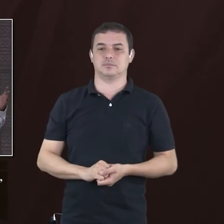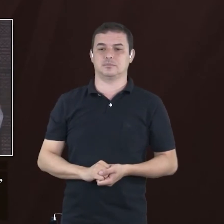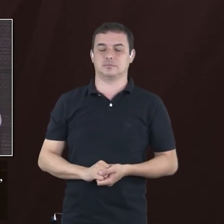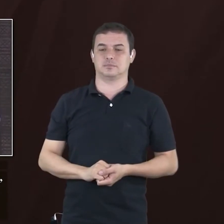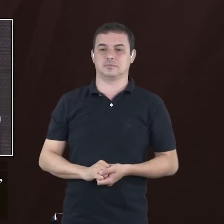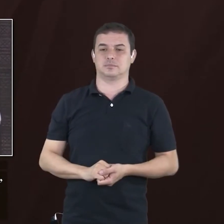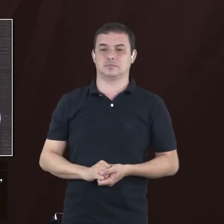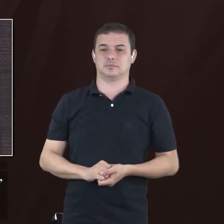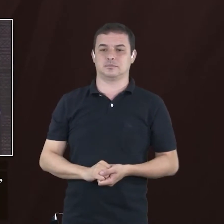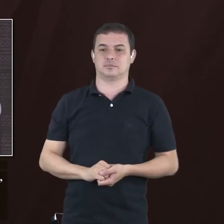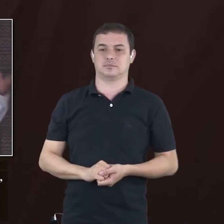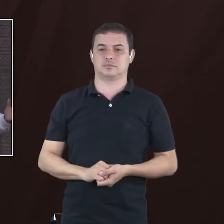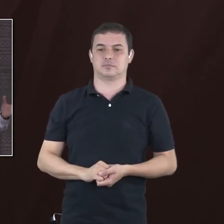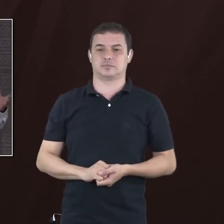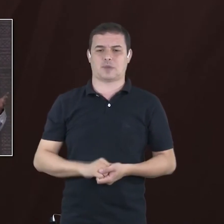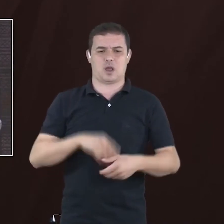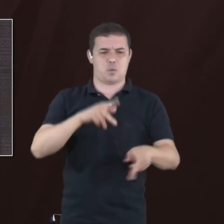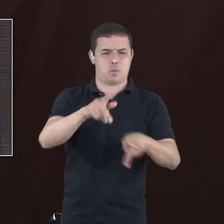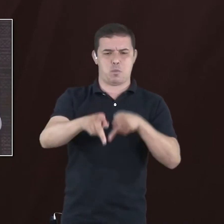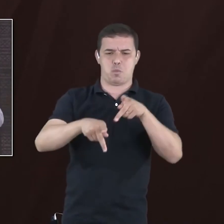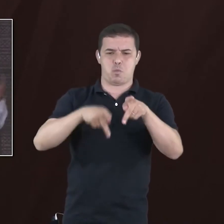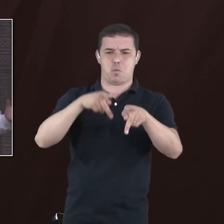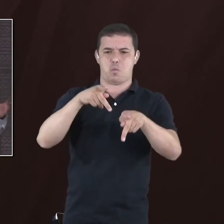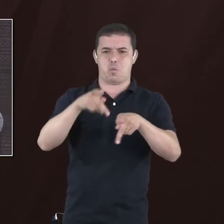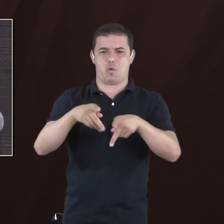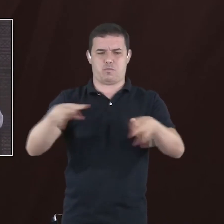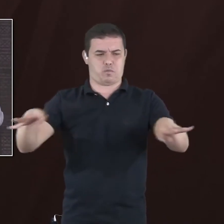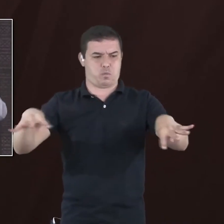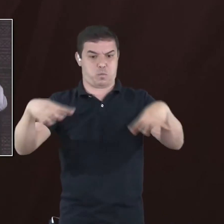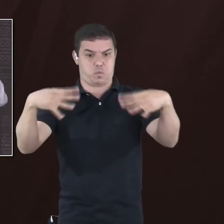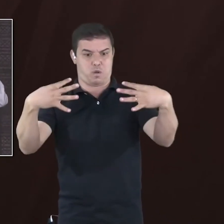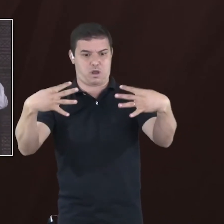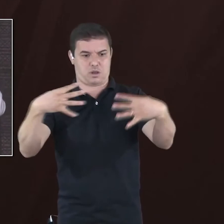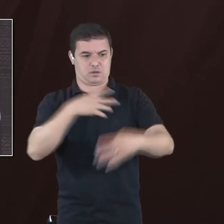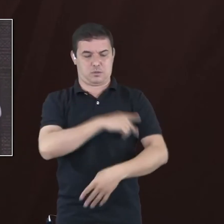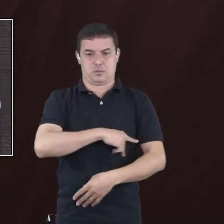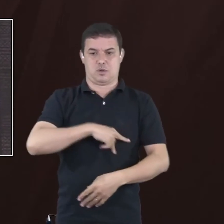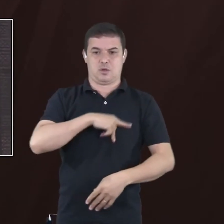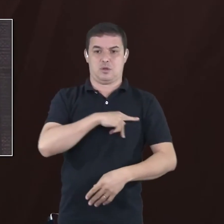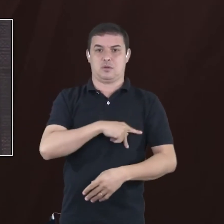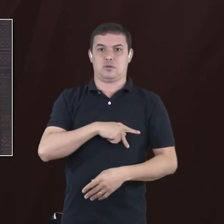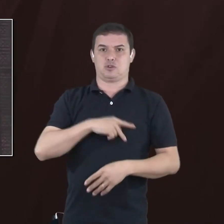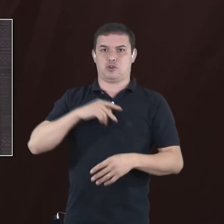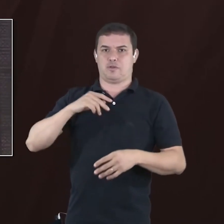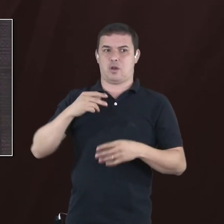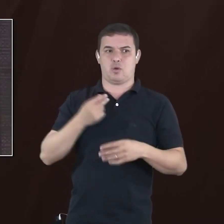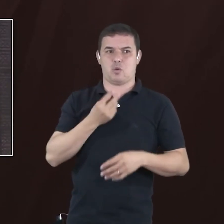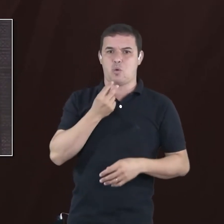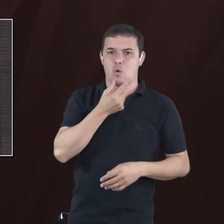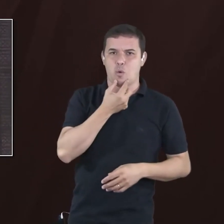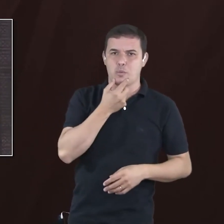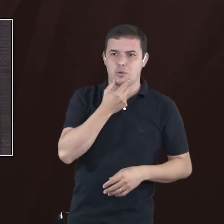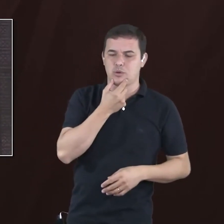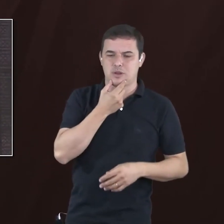oficiais, perante os cidadãos ali, gentios, todos tiveram que ouvir o Evangelho.